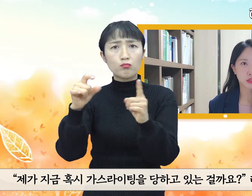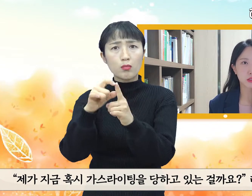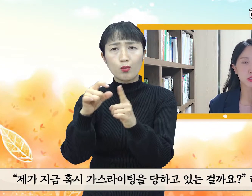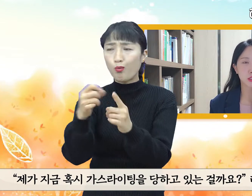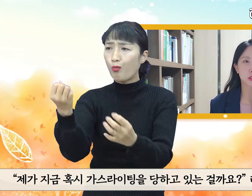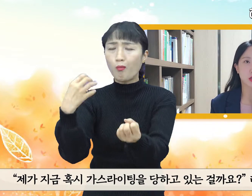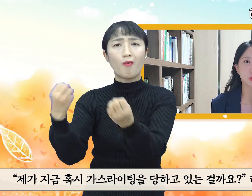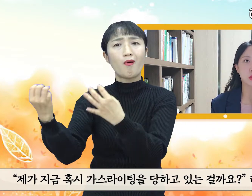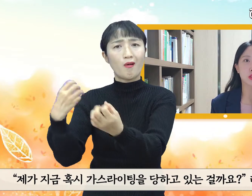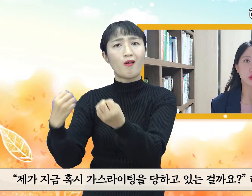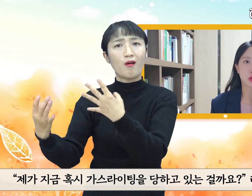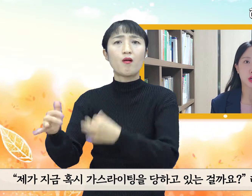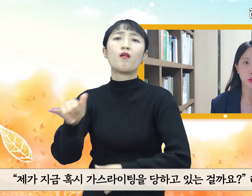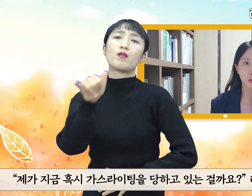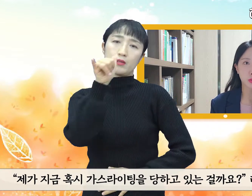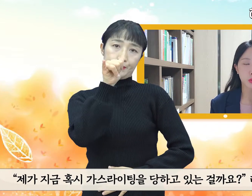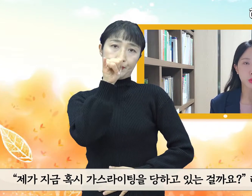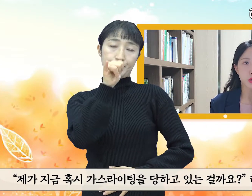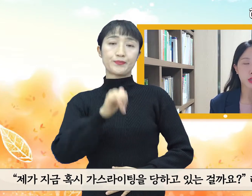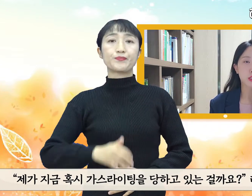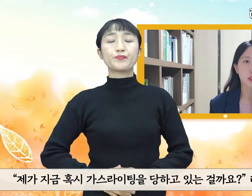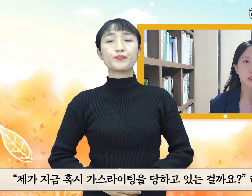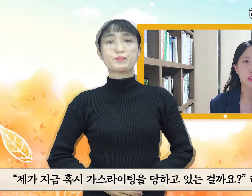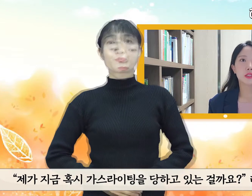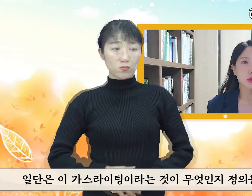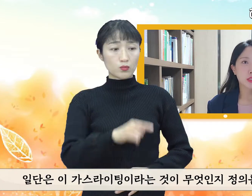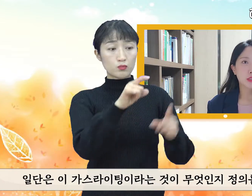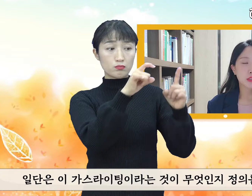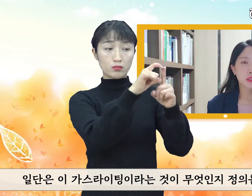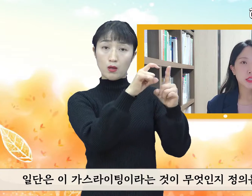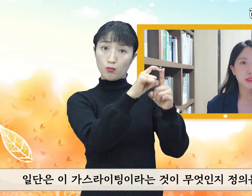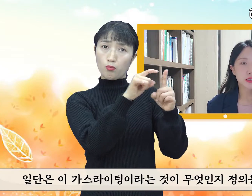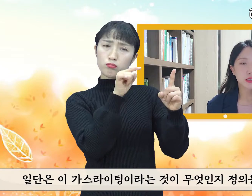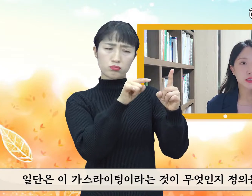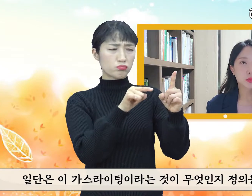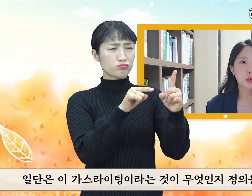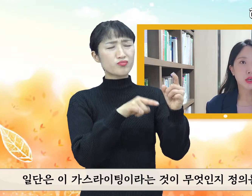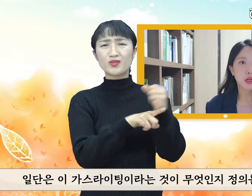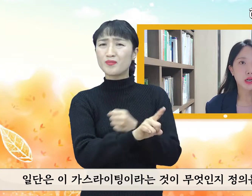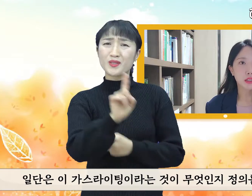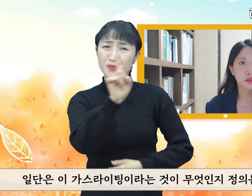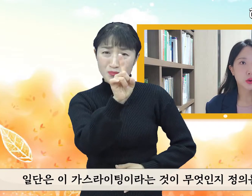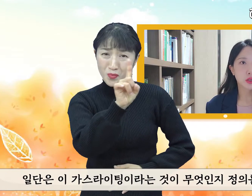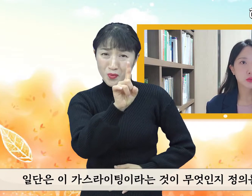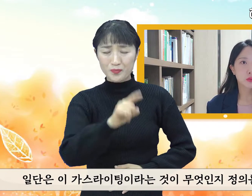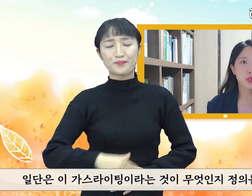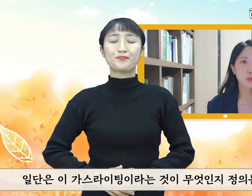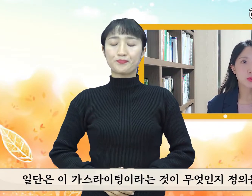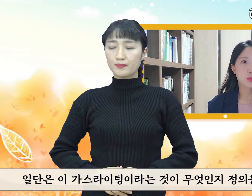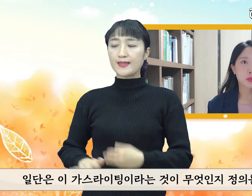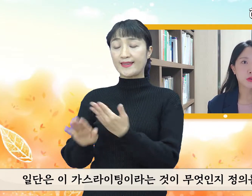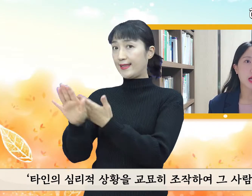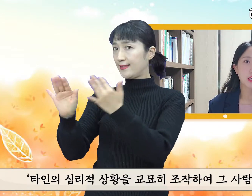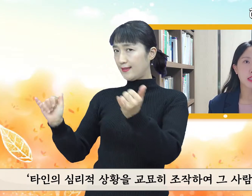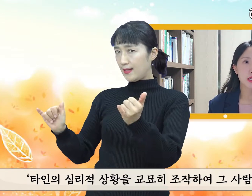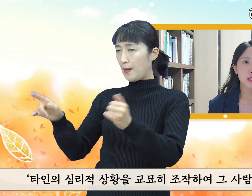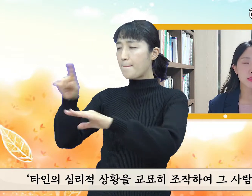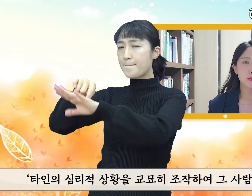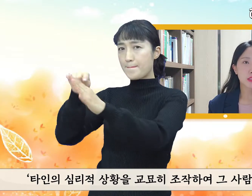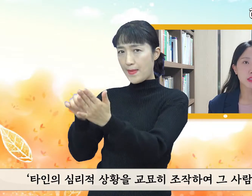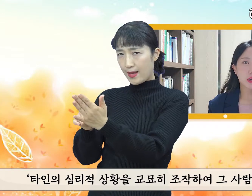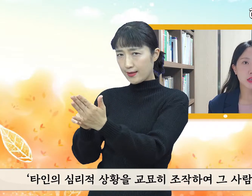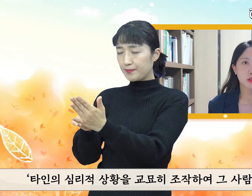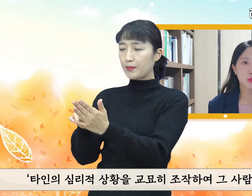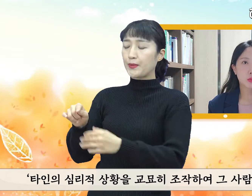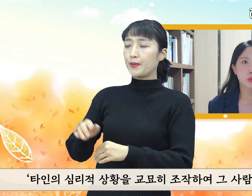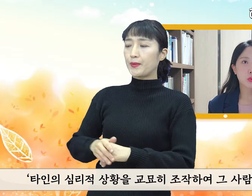혹시 가스라이팅을 당하고 있는 걸까요? 하는 얘기들. 일단은 이 가스라이팅이 뭐냐라는 정의를 좀 살펴보면 타인의